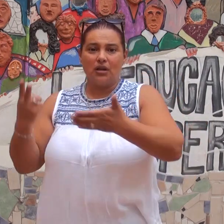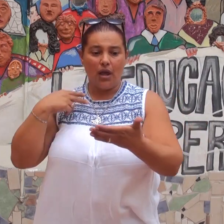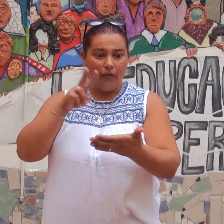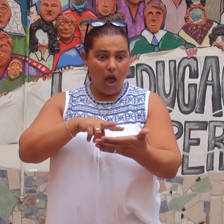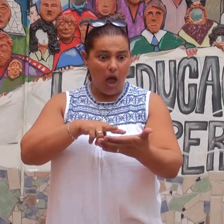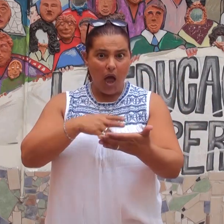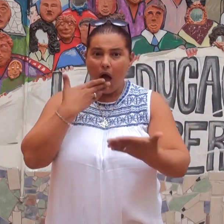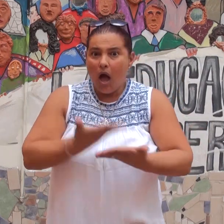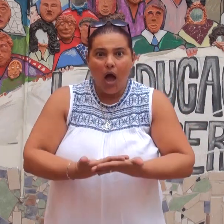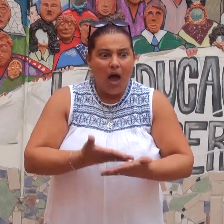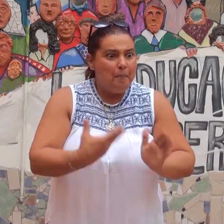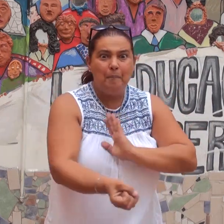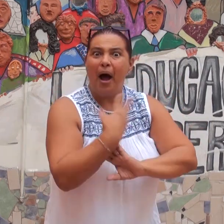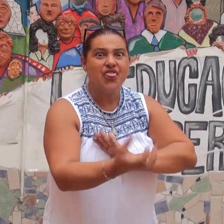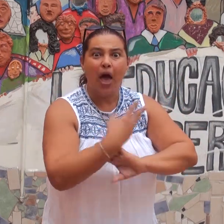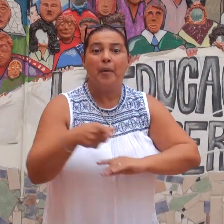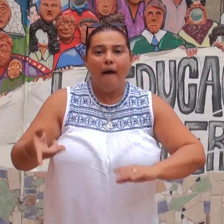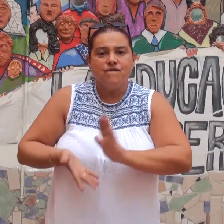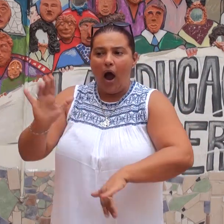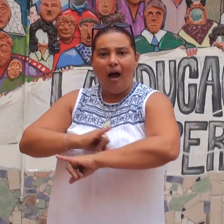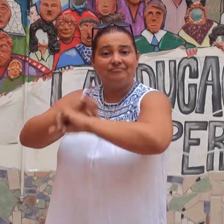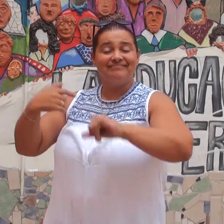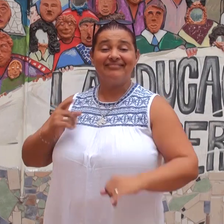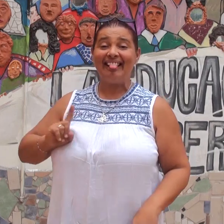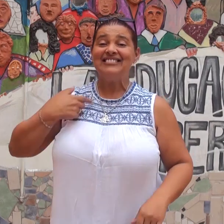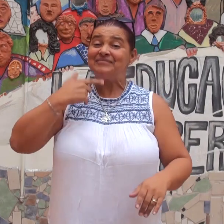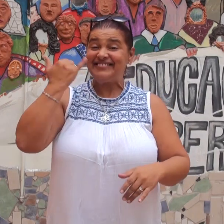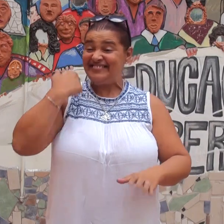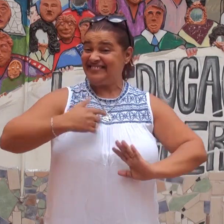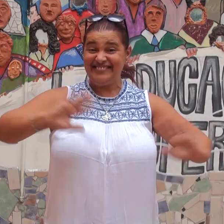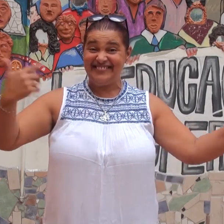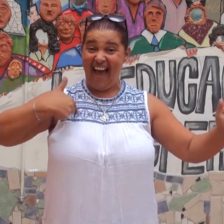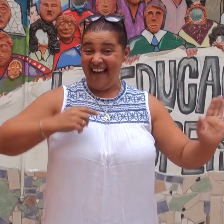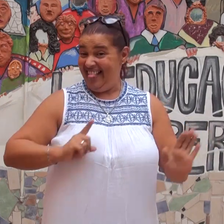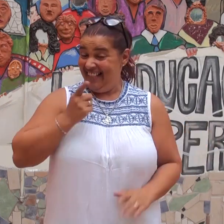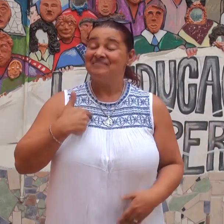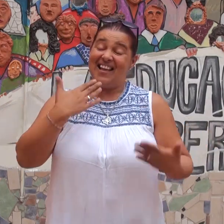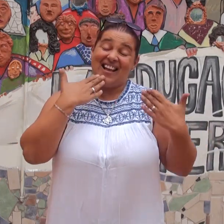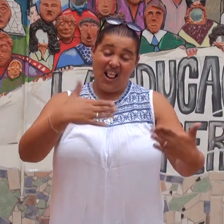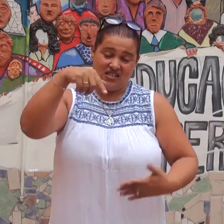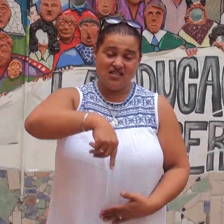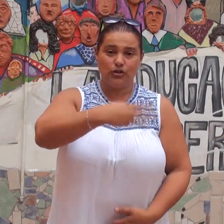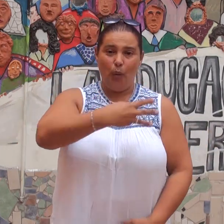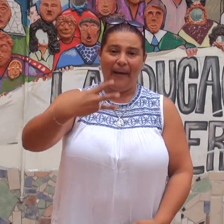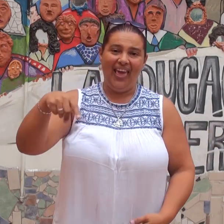del artículo 7. Le mostré y quedó asombrada. Me pidió que le mandara esa información para poder difundirla. Me sentí muy orgullosa